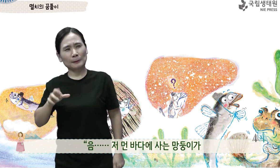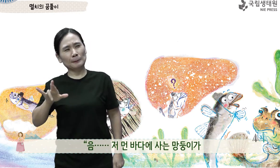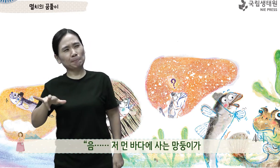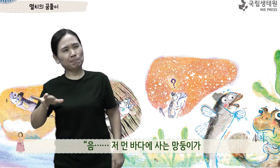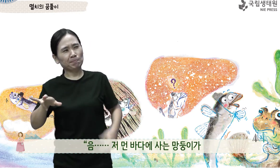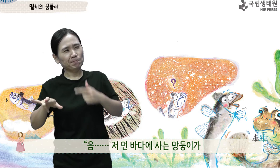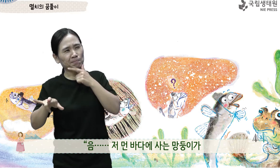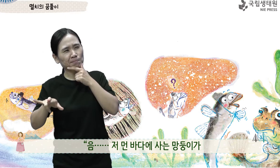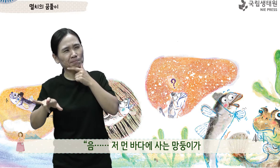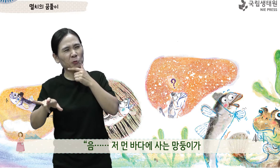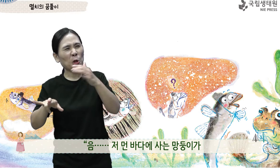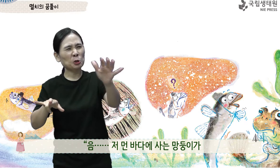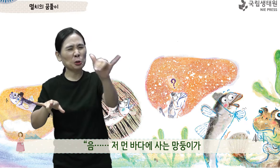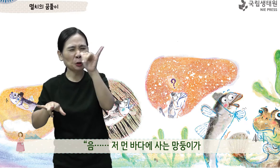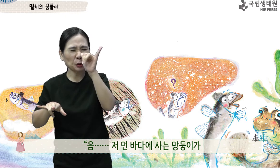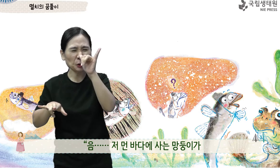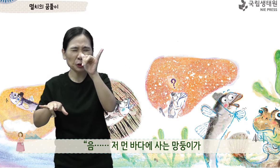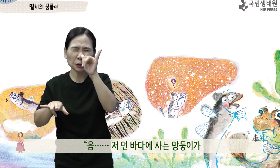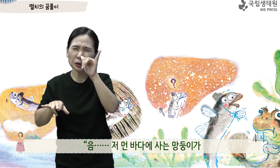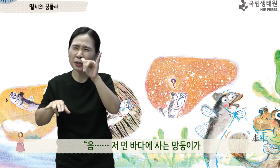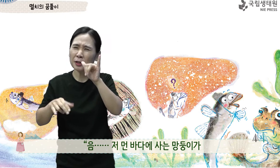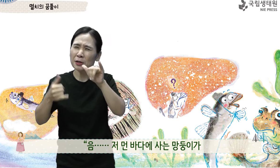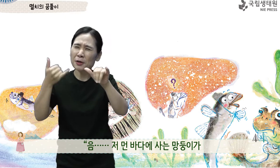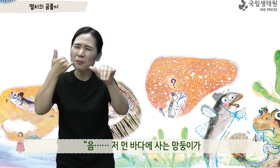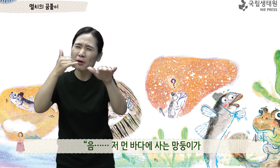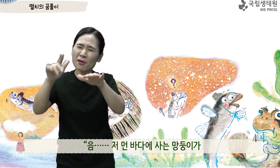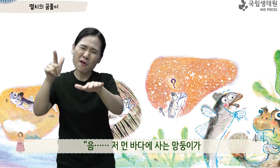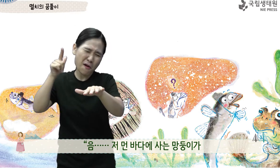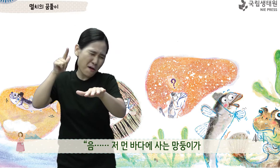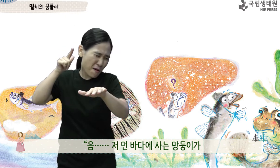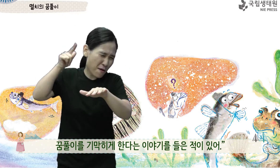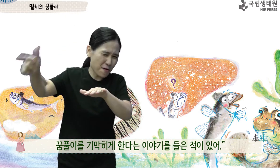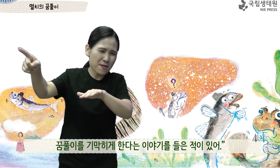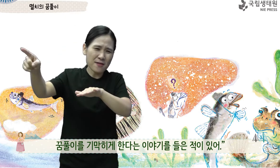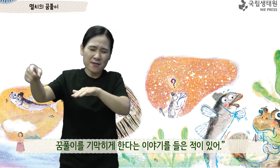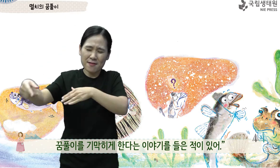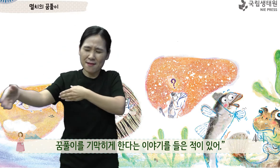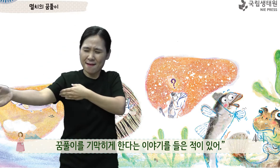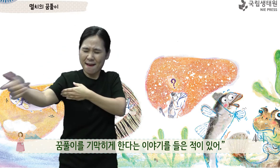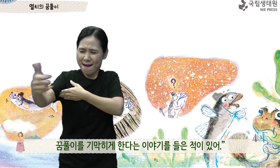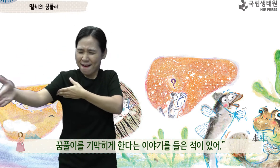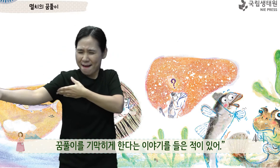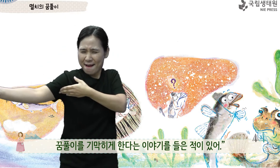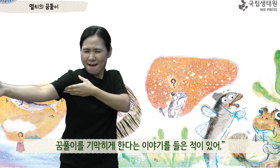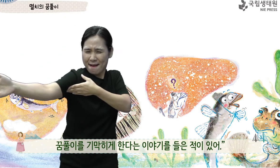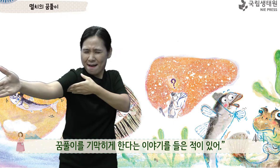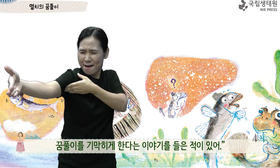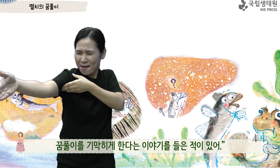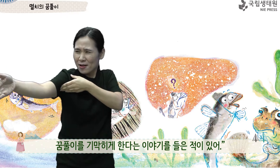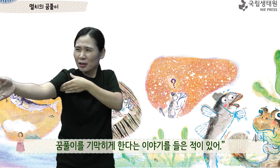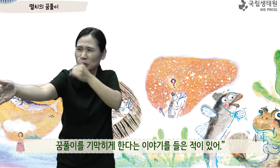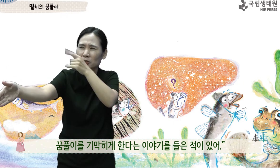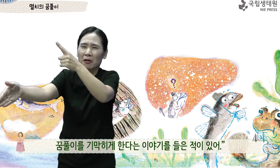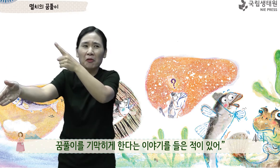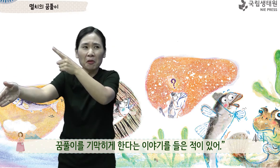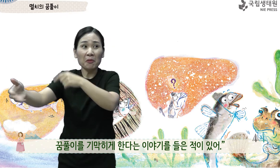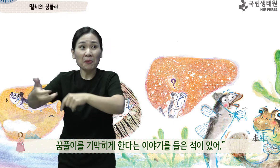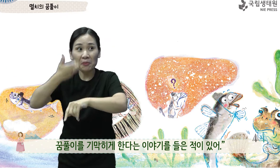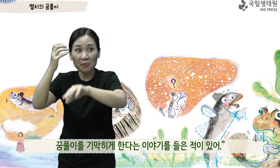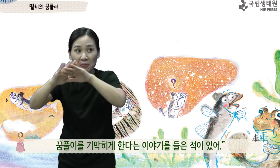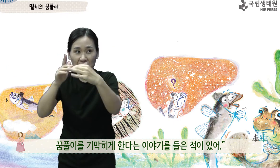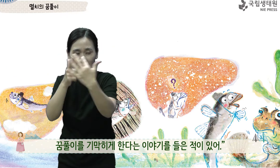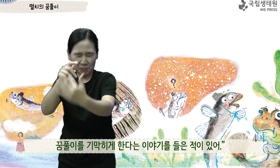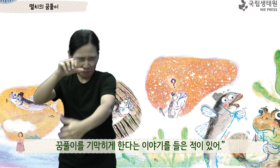음, 저 먼 바다에 사는 망둥이가 꿈풀이를 기막히게